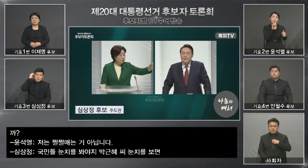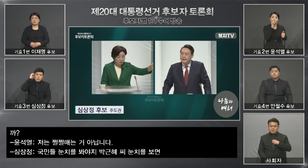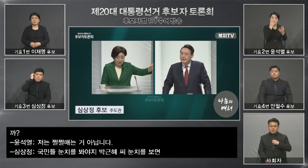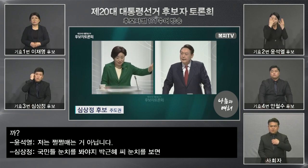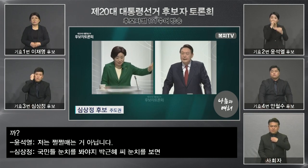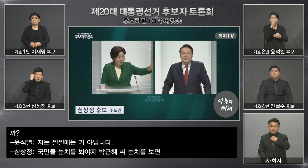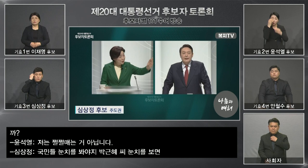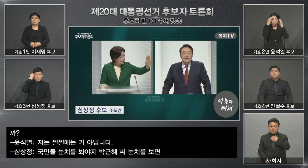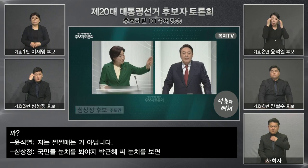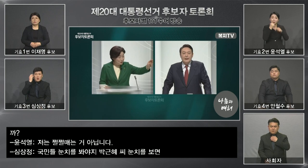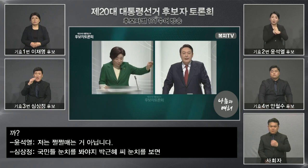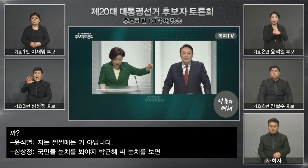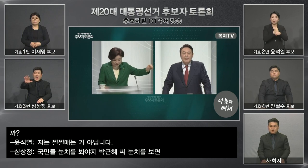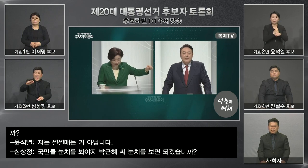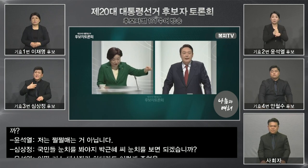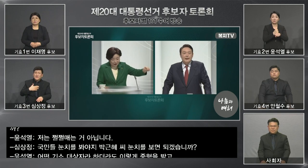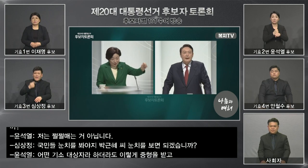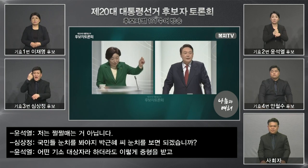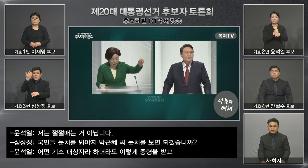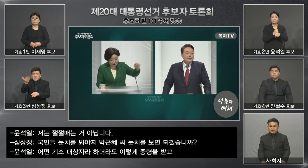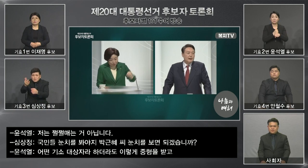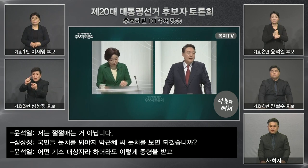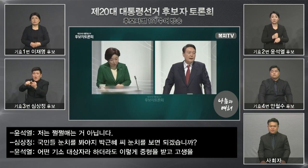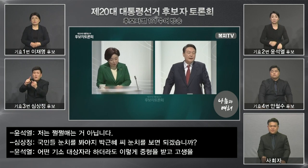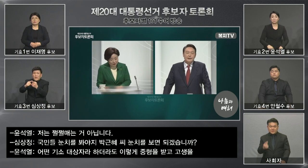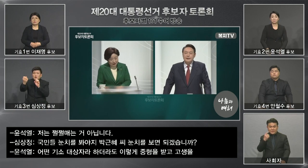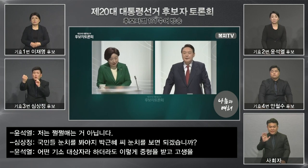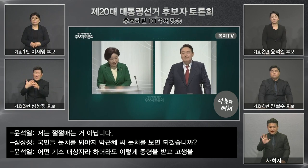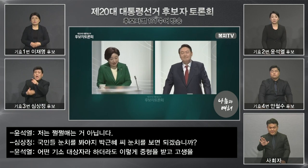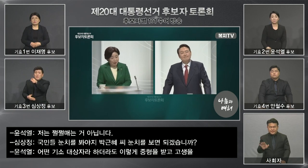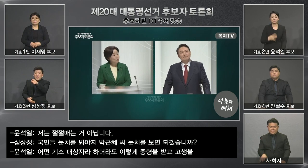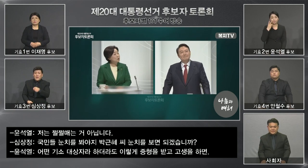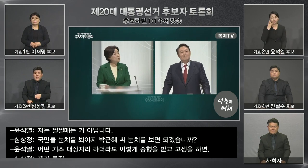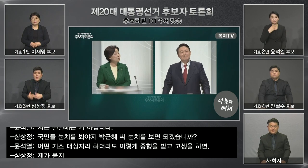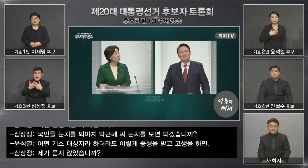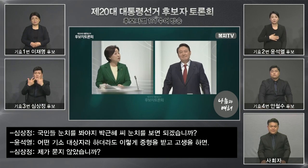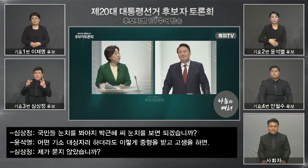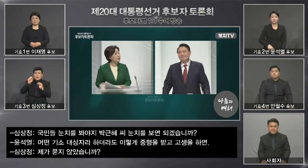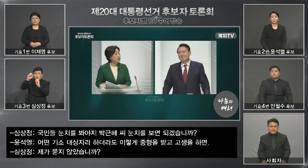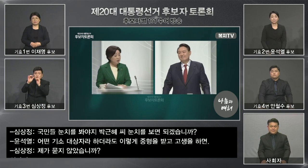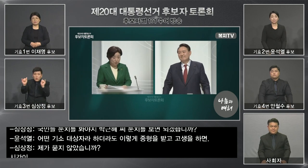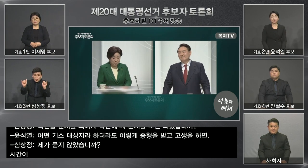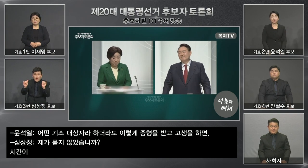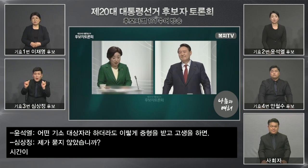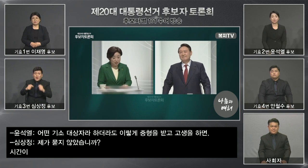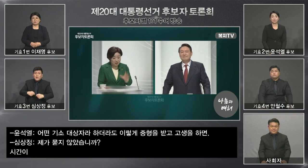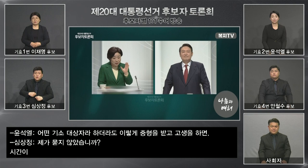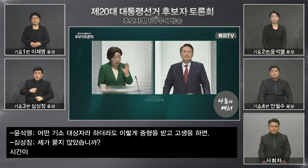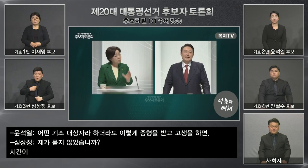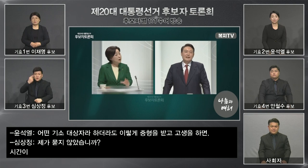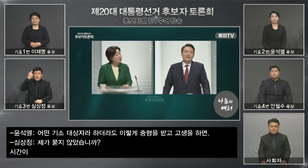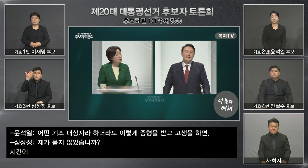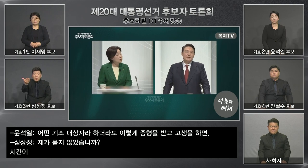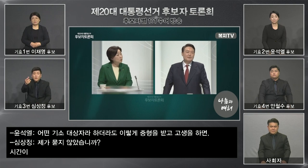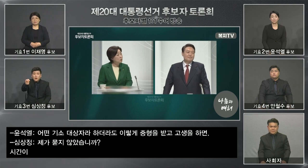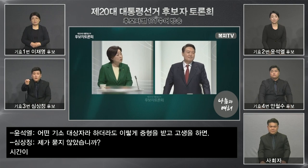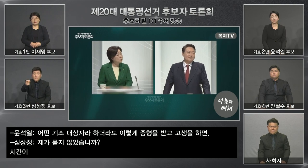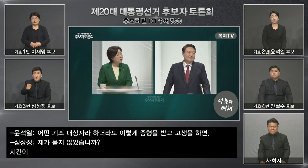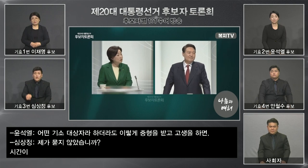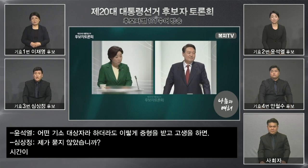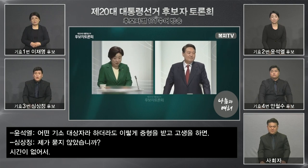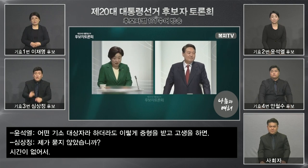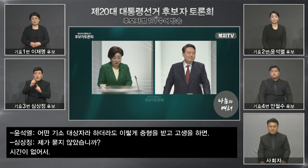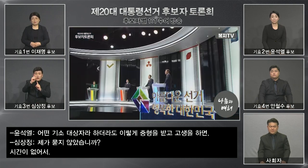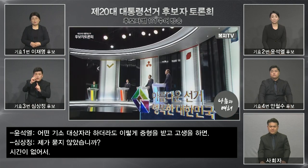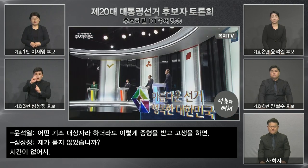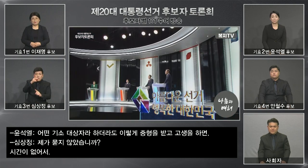묻지를 않았으니까요. 시간이 좀 없어서... 질문은 아닙니다. 우리 이재명 후보님께 반도직 입적으로 묻겠습니다. 이재명, 아니요. 이재명박 전 대통령